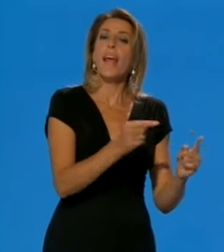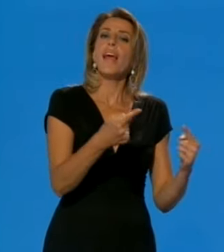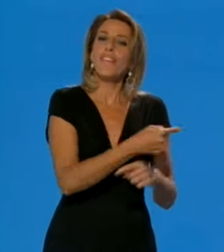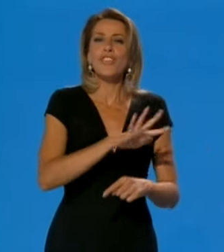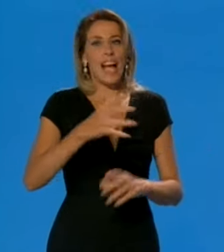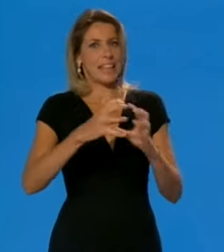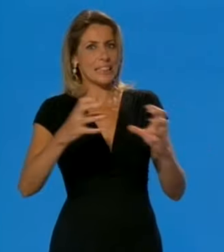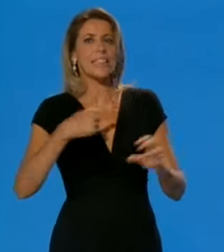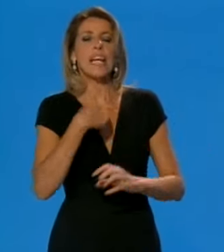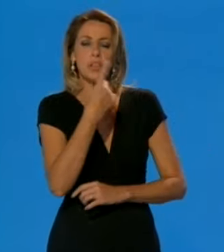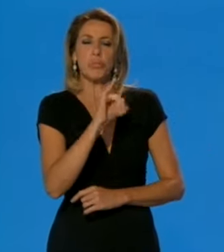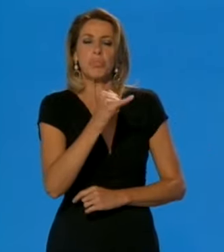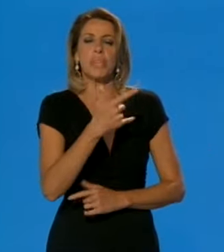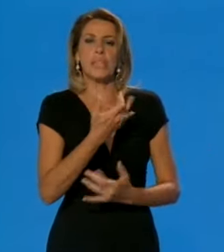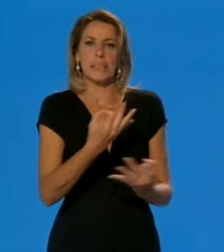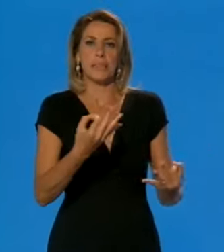altri